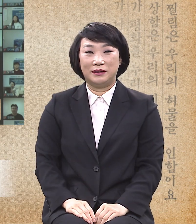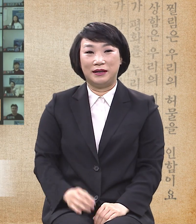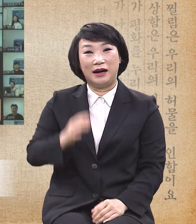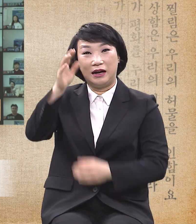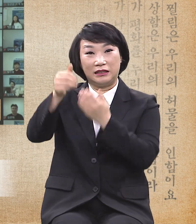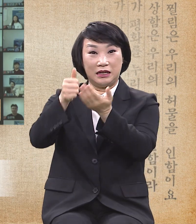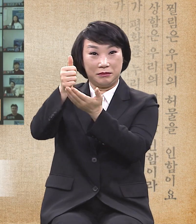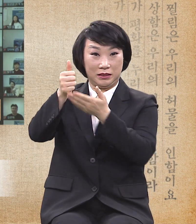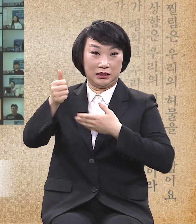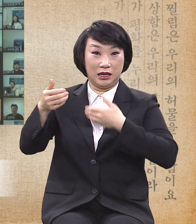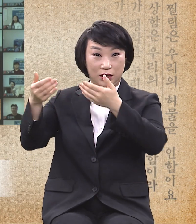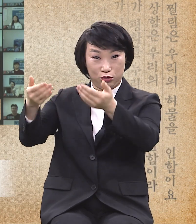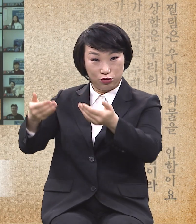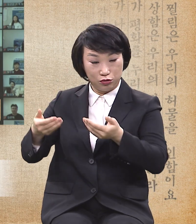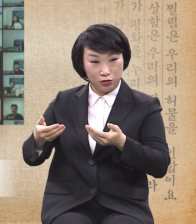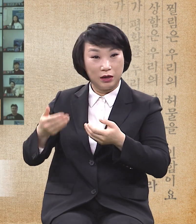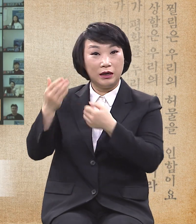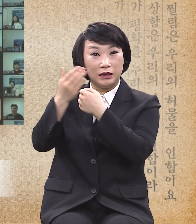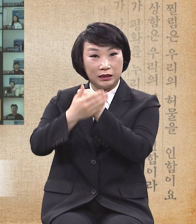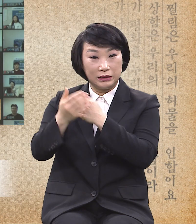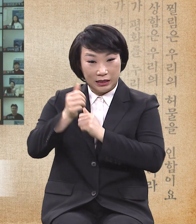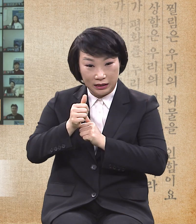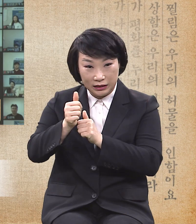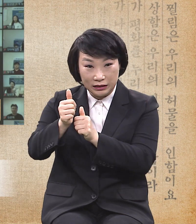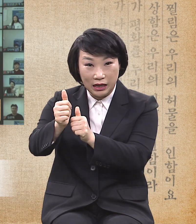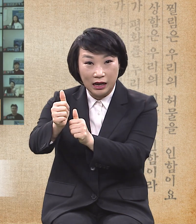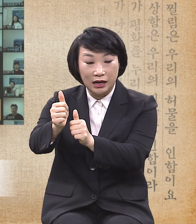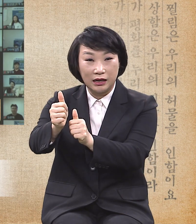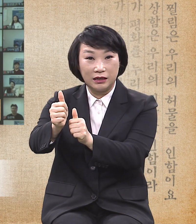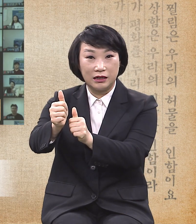하나님께서 내게 주신 은혜를 따라